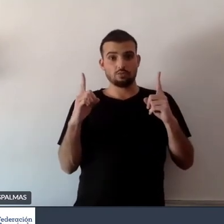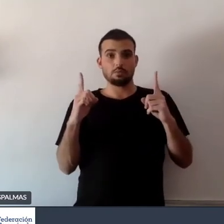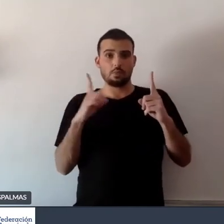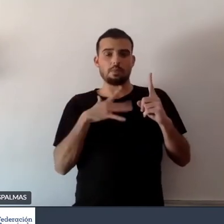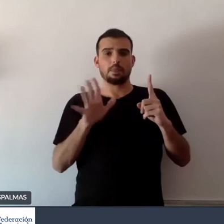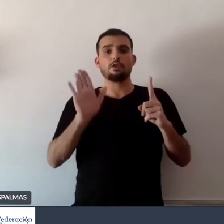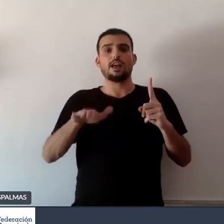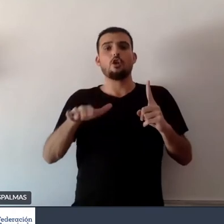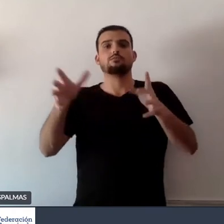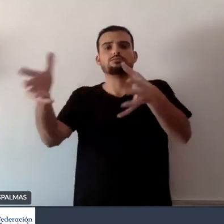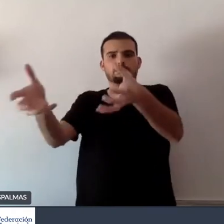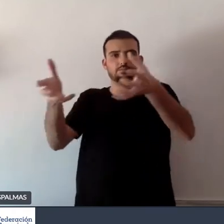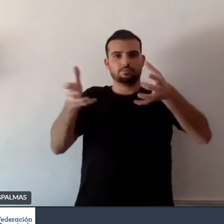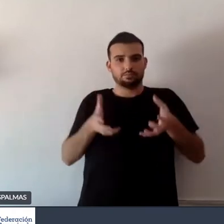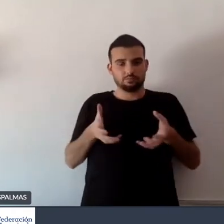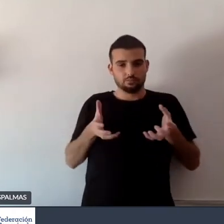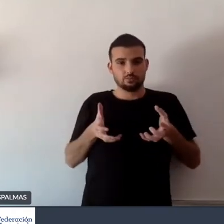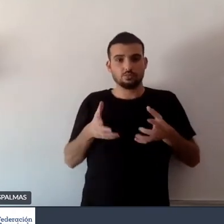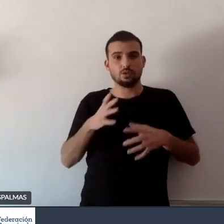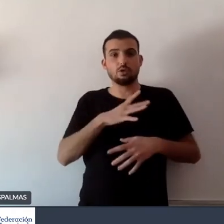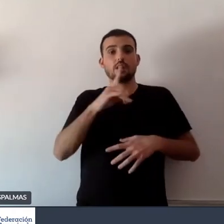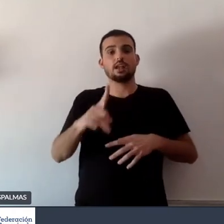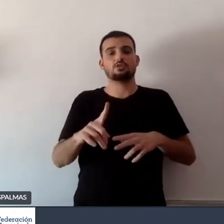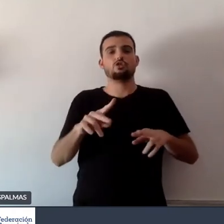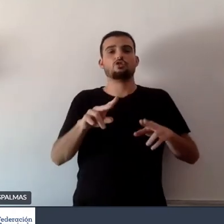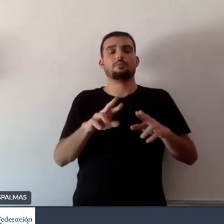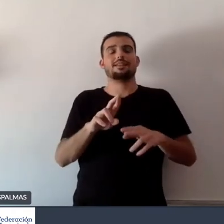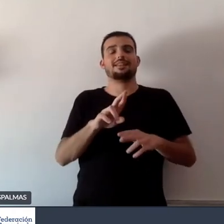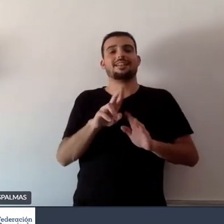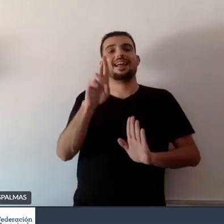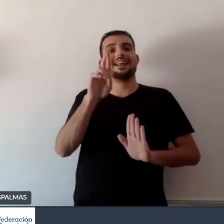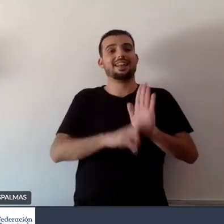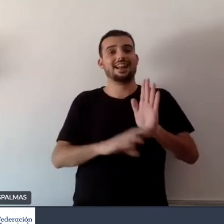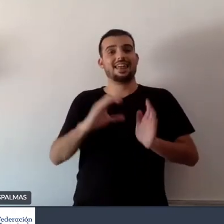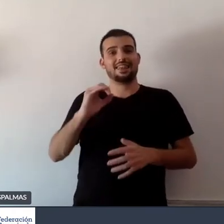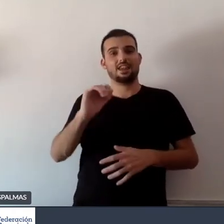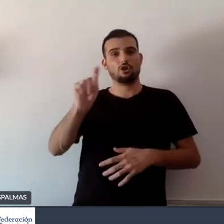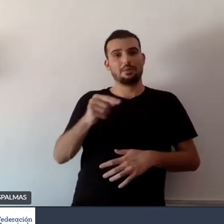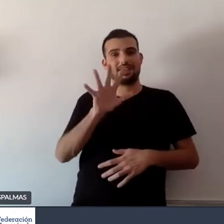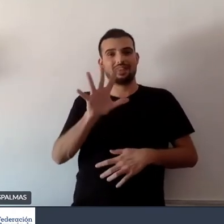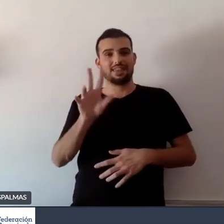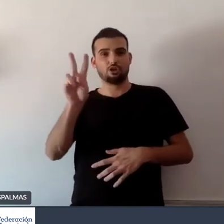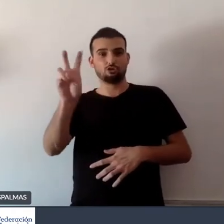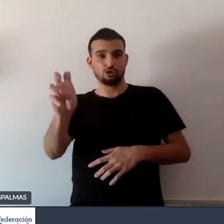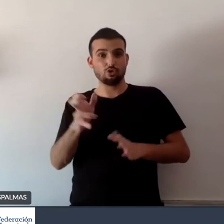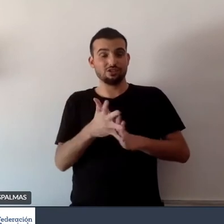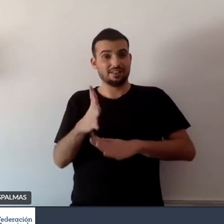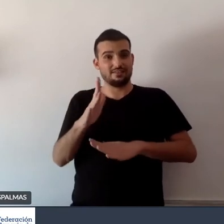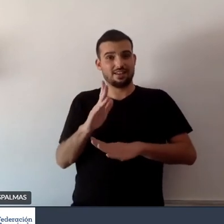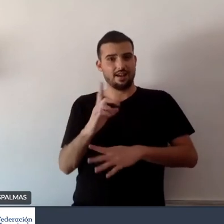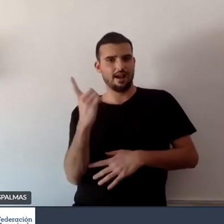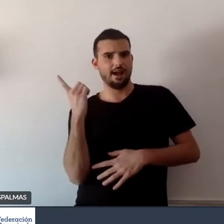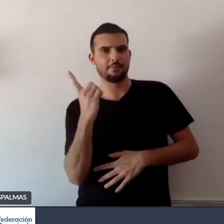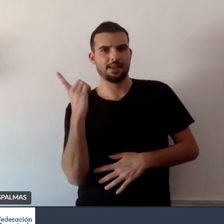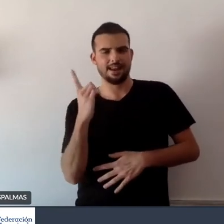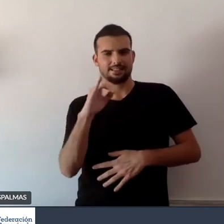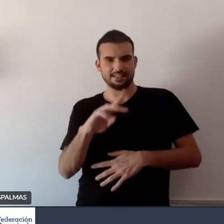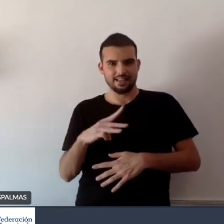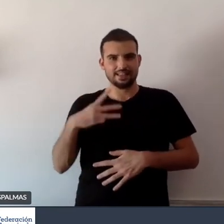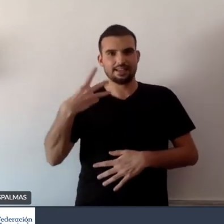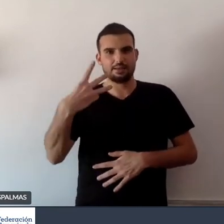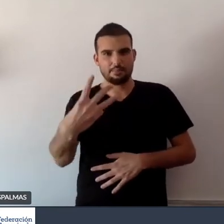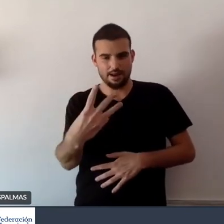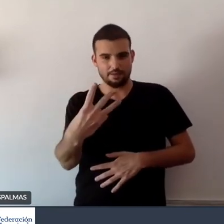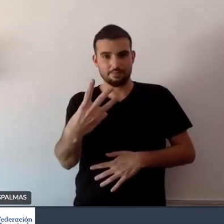recepción de balón. Utilizamos la regla del 0,5 segundos, es decir, la regla de triple amenaza antes de recibir el balón. Y a partir de ahí,